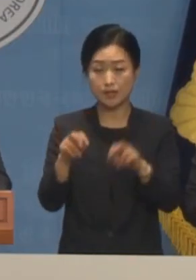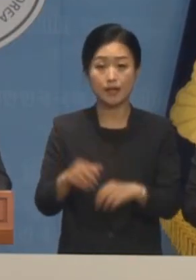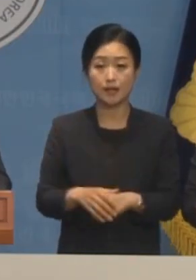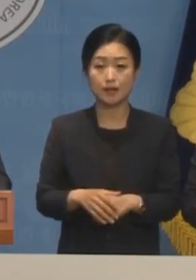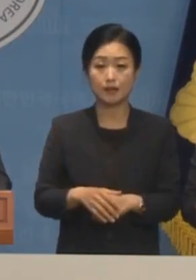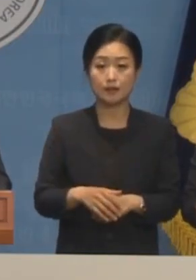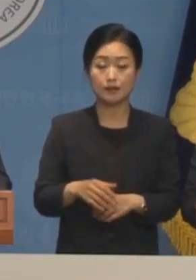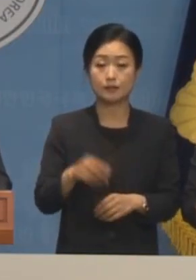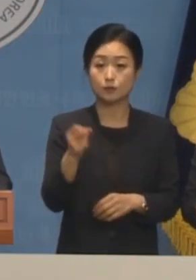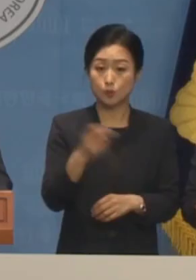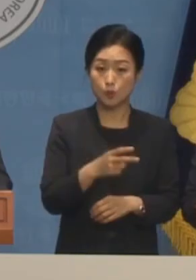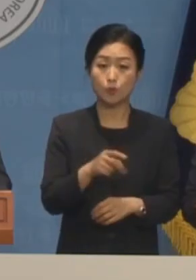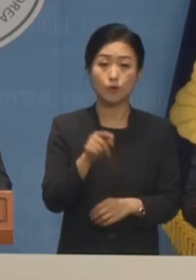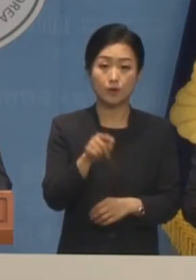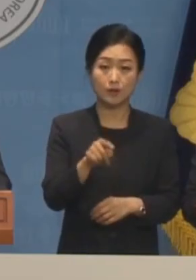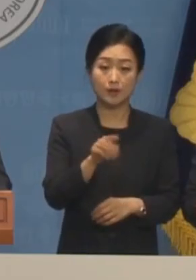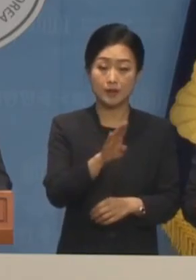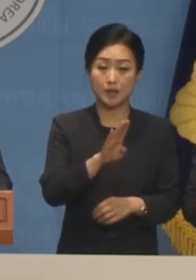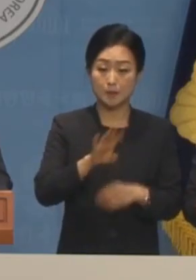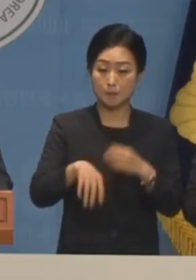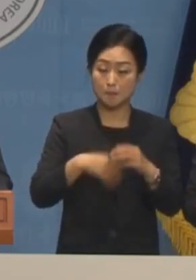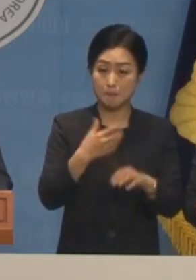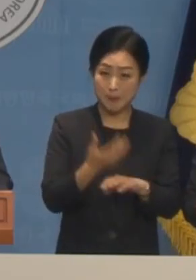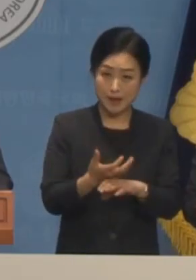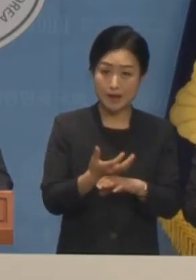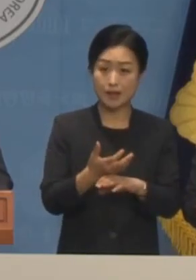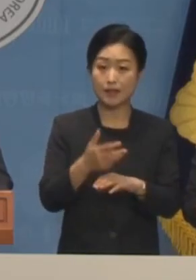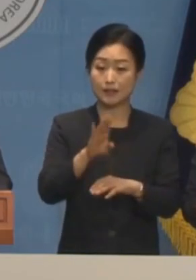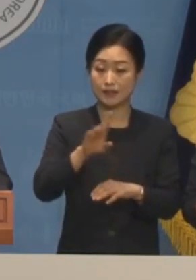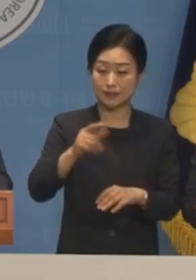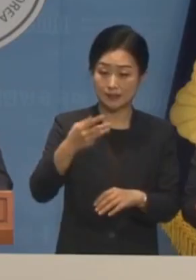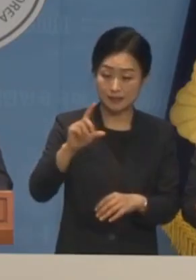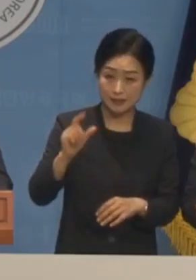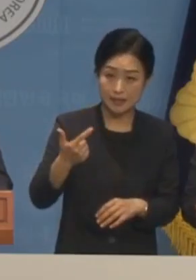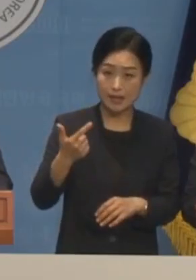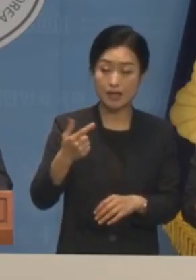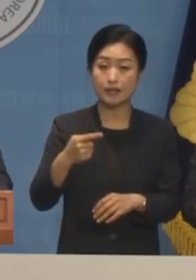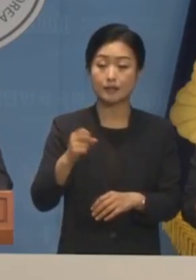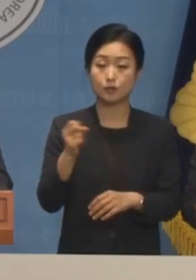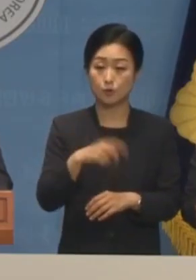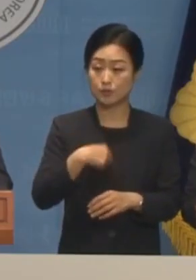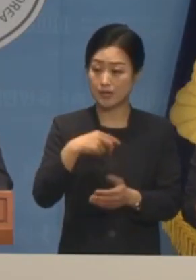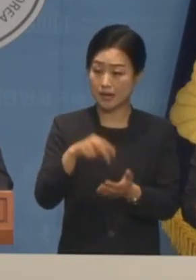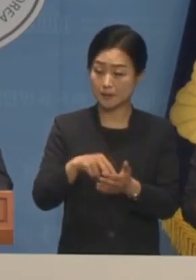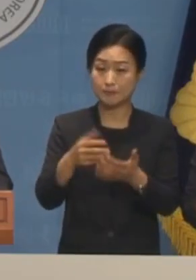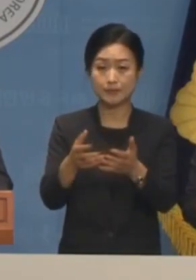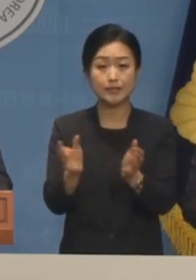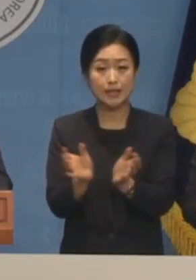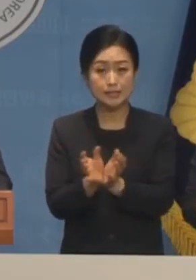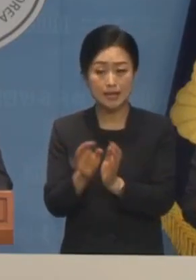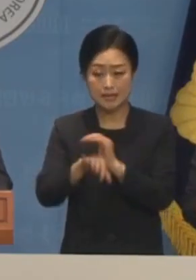14연대 반과 지민 및 자단